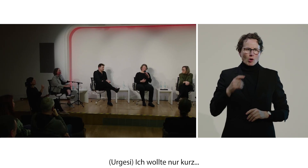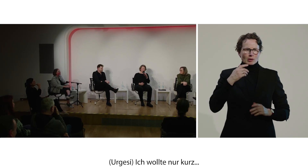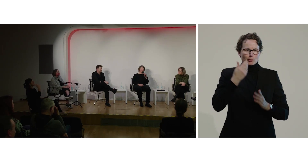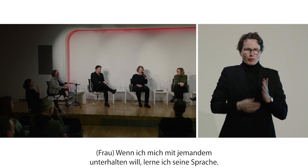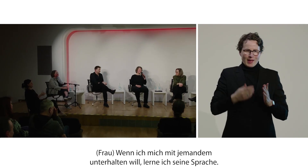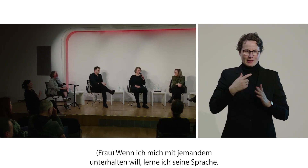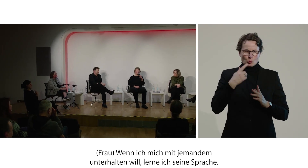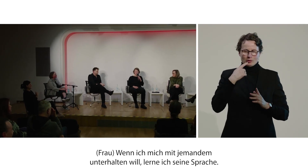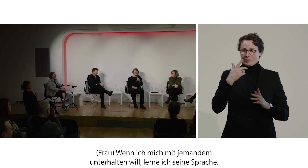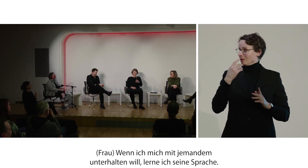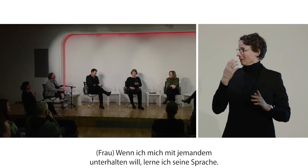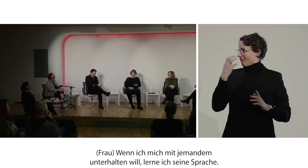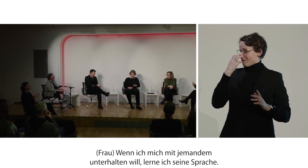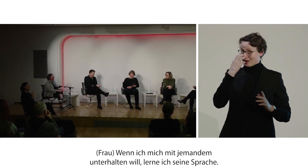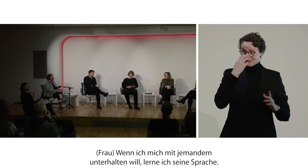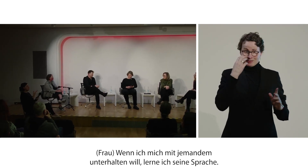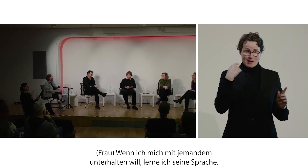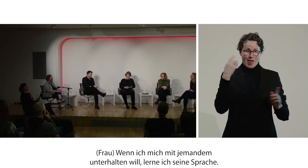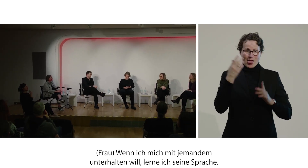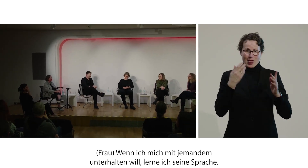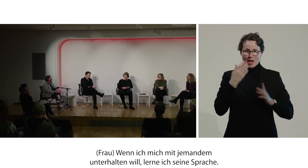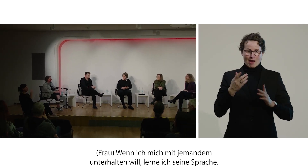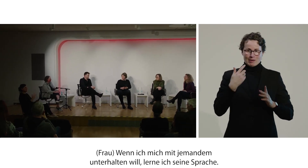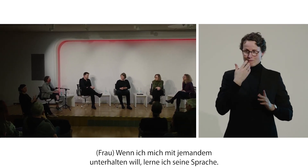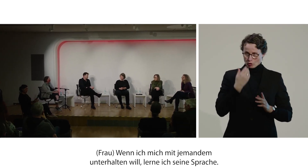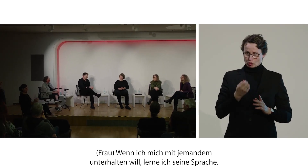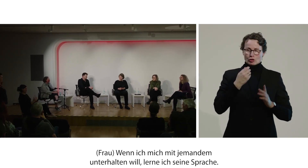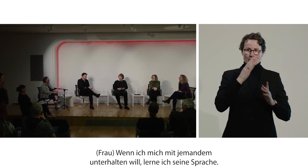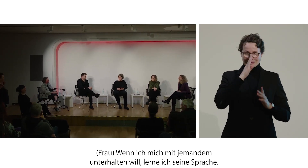Ich wollte nur kurz... mich mit jemandem unterhalten will, dann lerne ich seine Sprache.